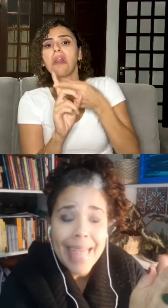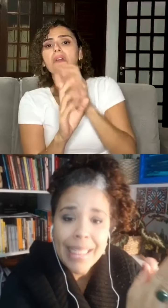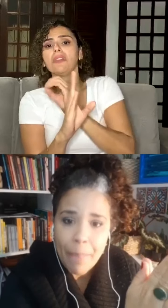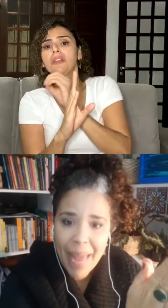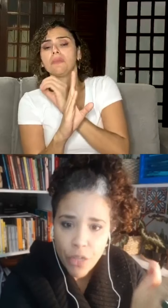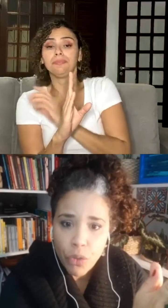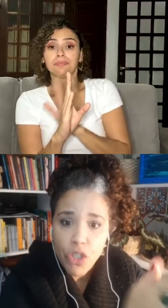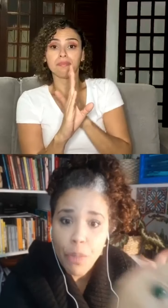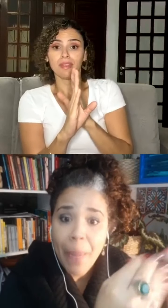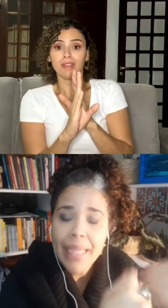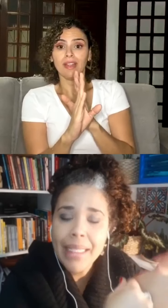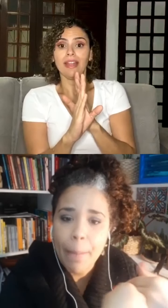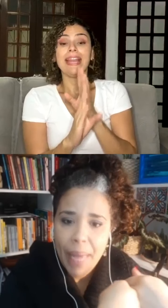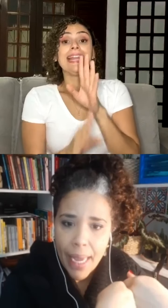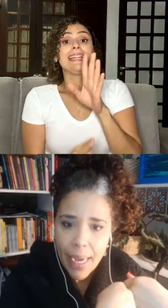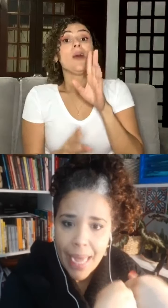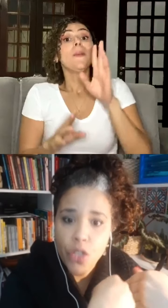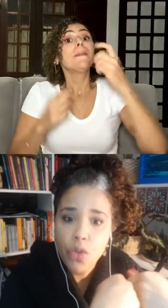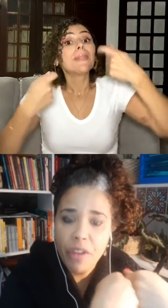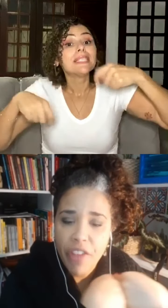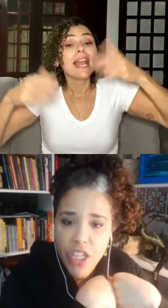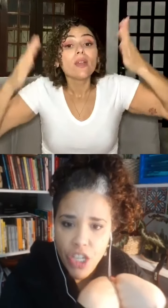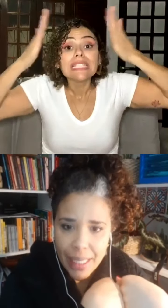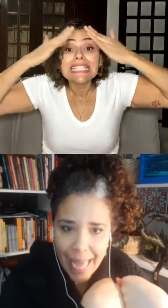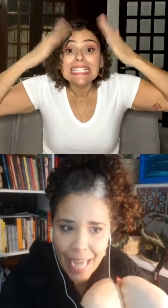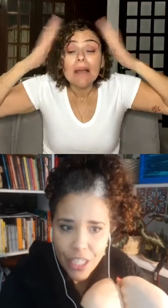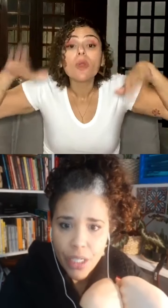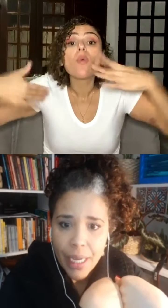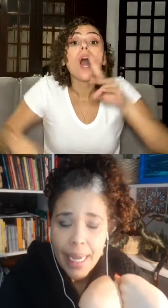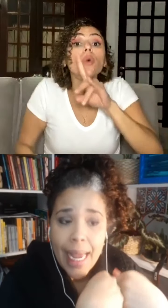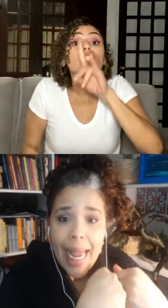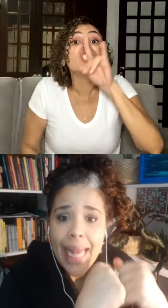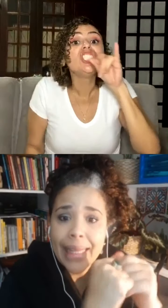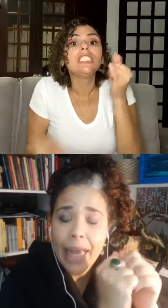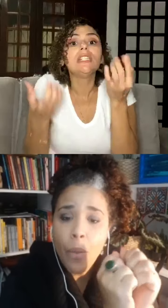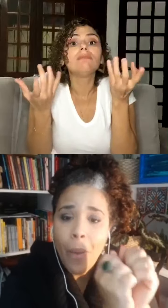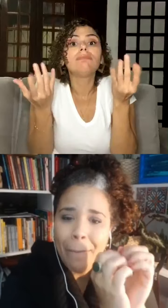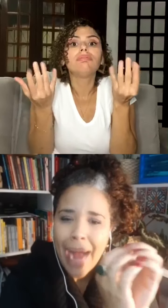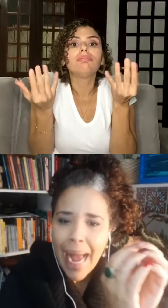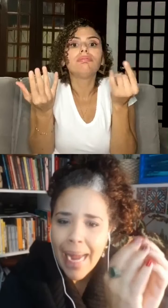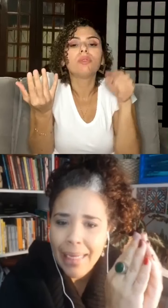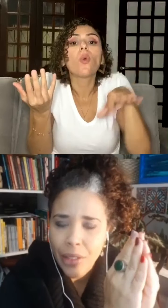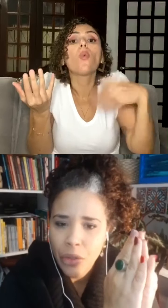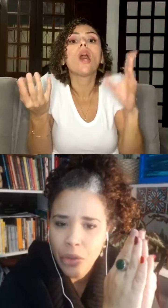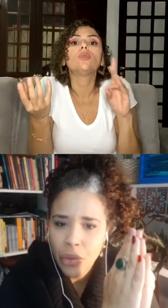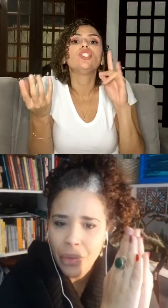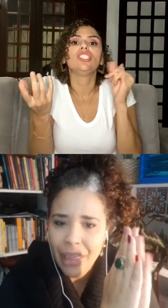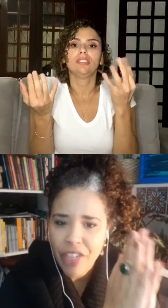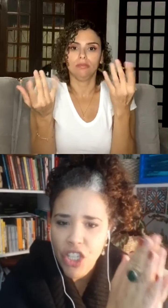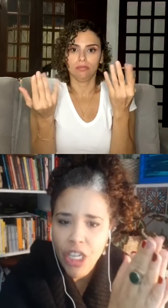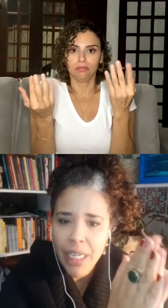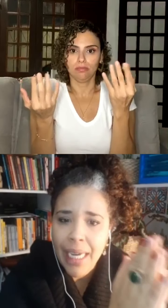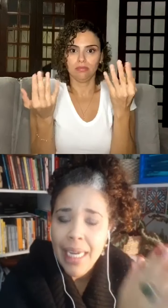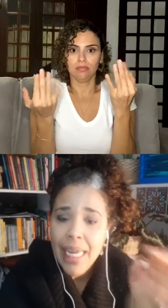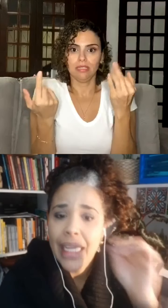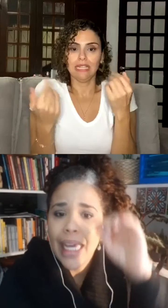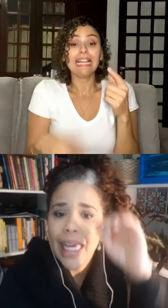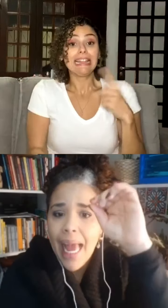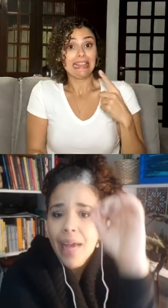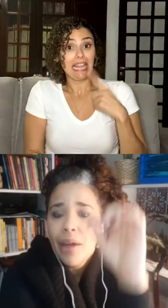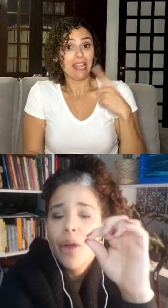Esse método de perceber a sua fertilidade, ele tem uma marca na vagina